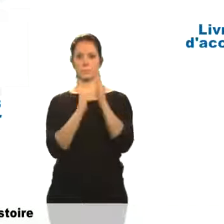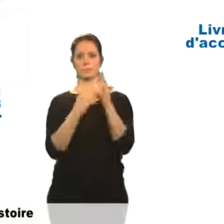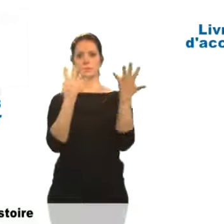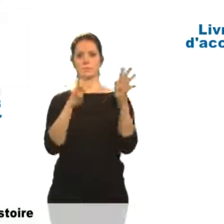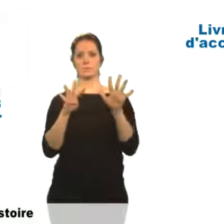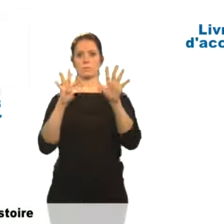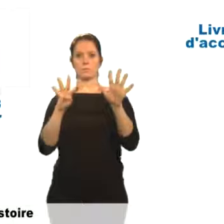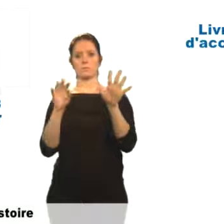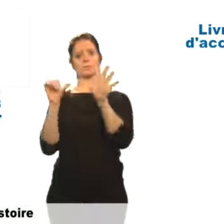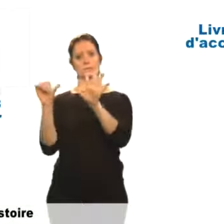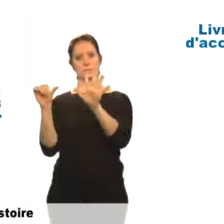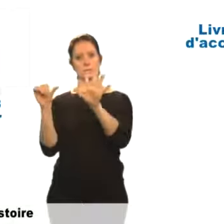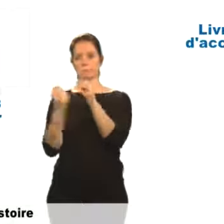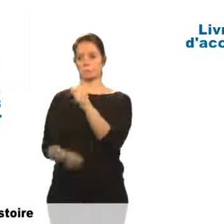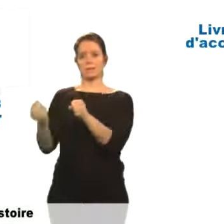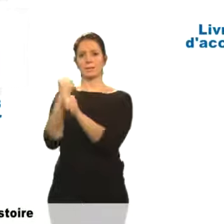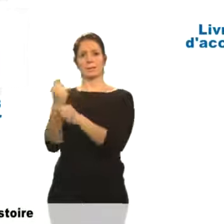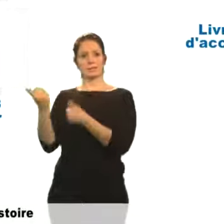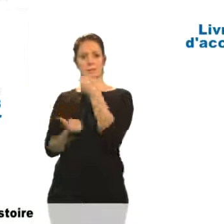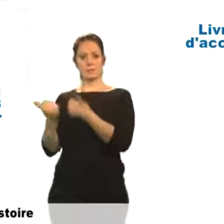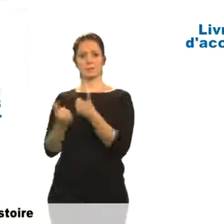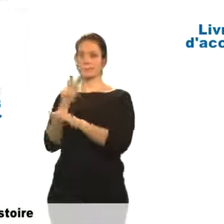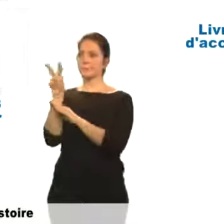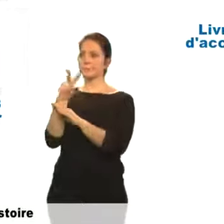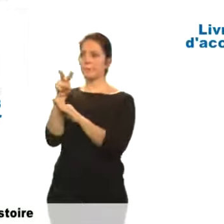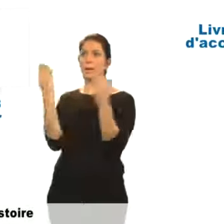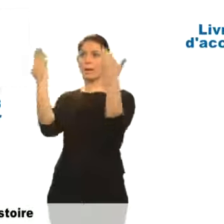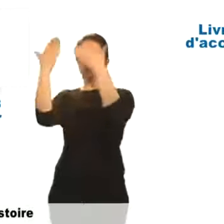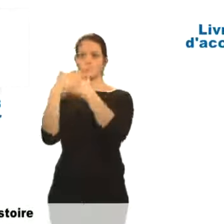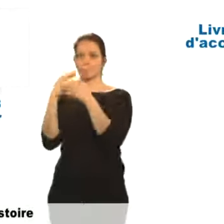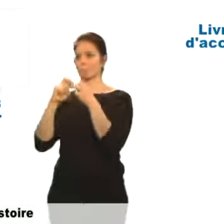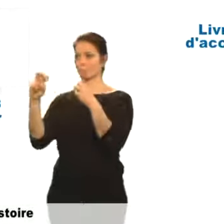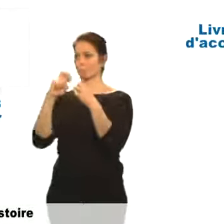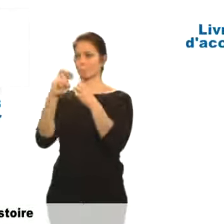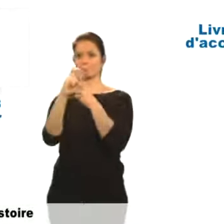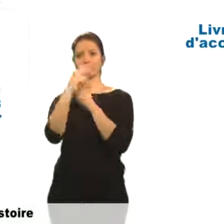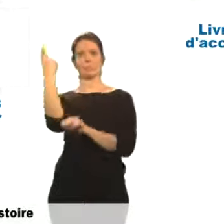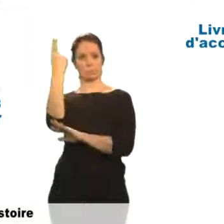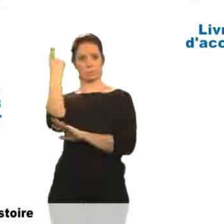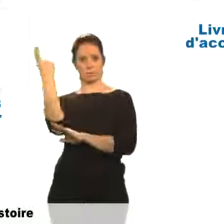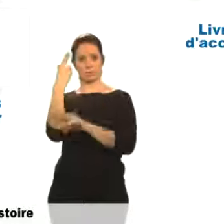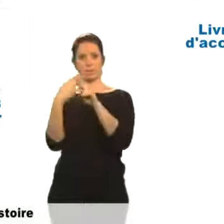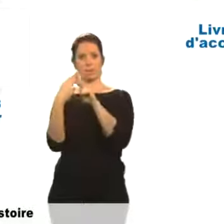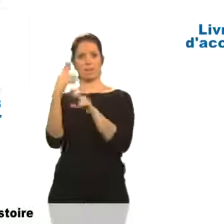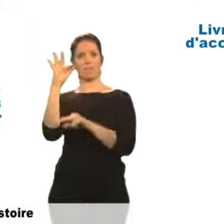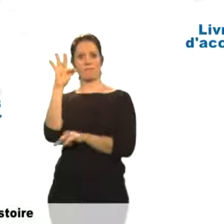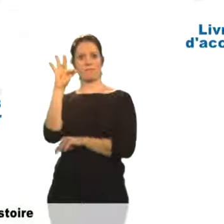1996. Création d'un service de garde de nuit itinérante sur Mulhouse, le FANAL.